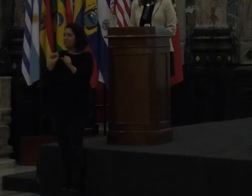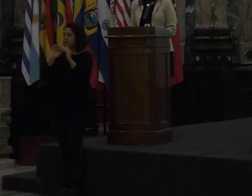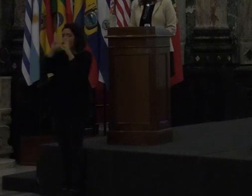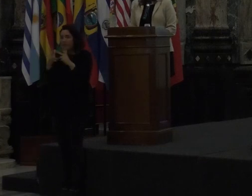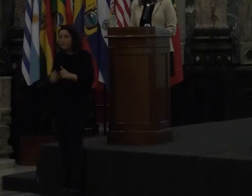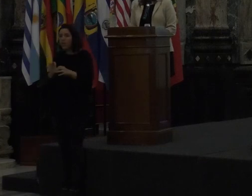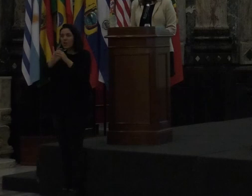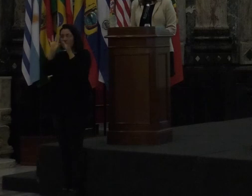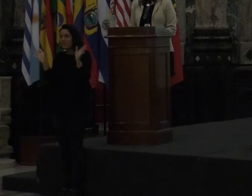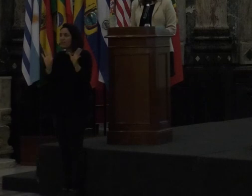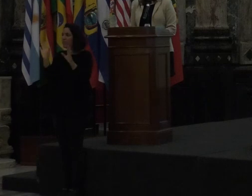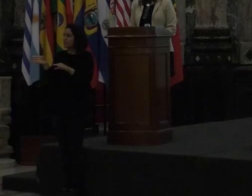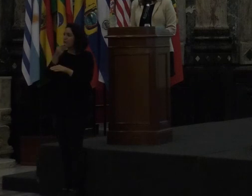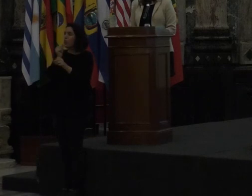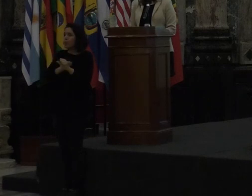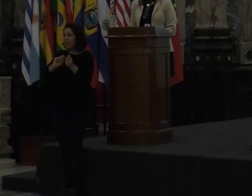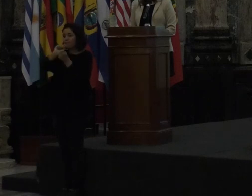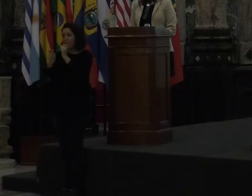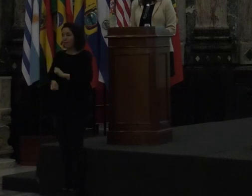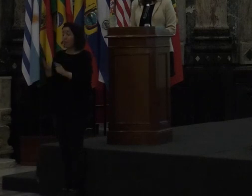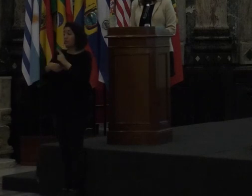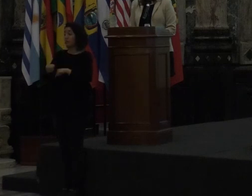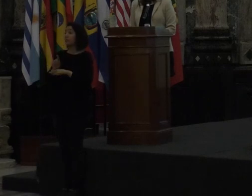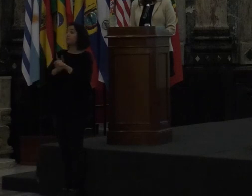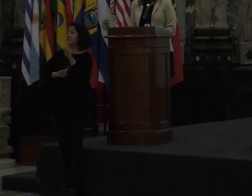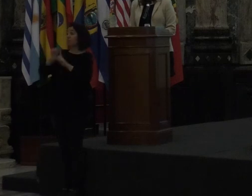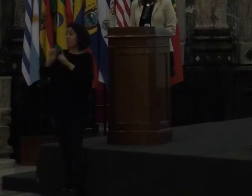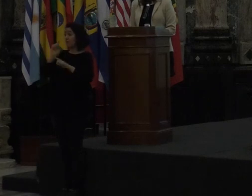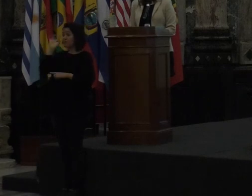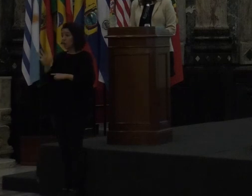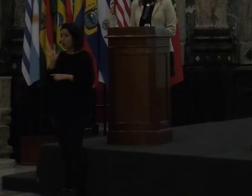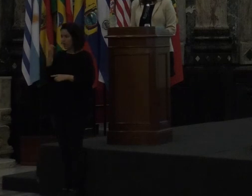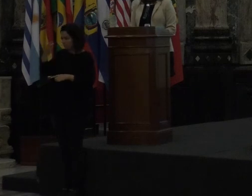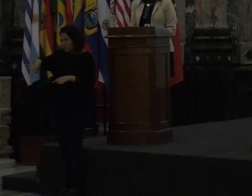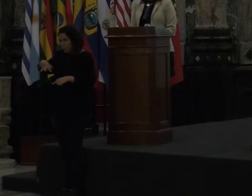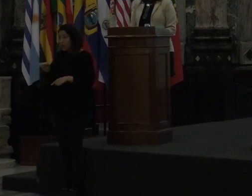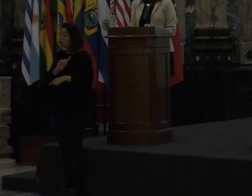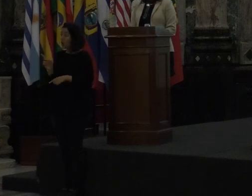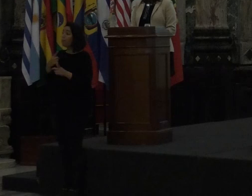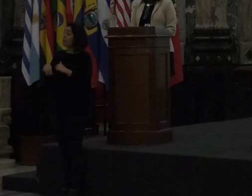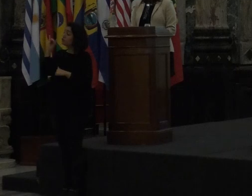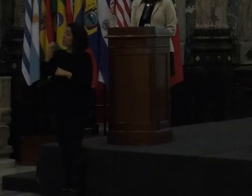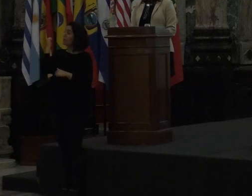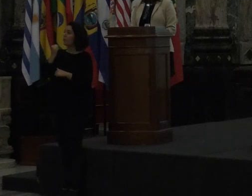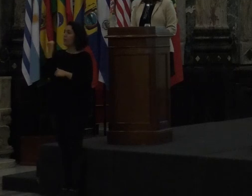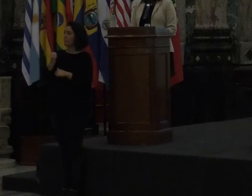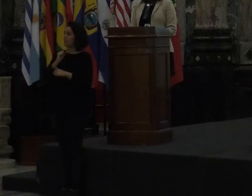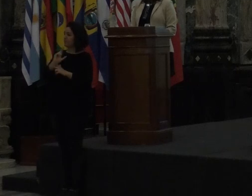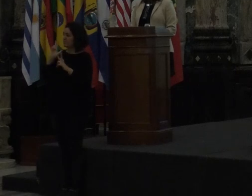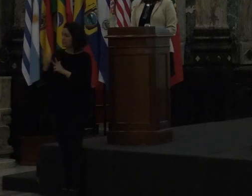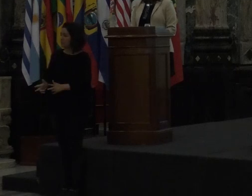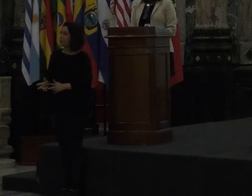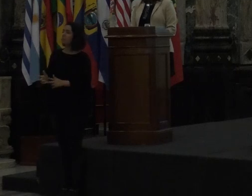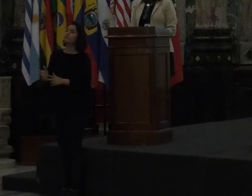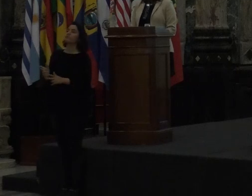institución. Si uno mira la Facultad de Psicología, no es la única, pero es importante señalarlo, hace unos años atrás, quizás una